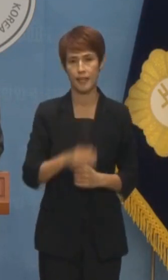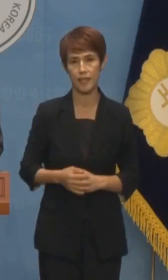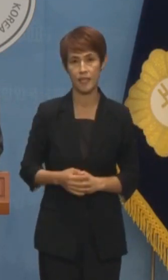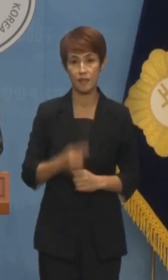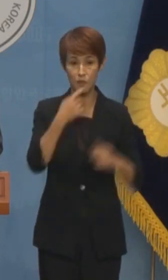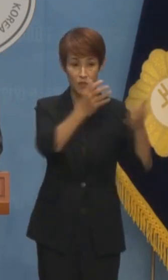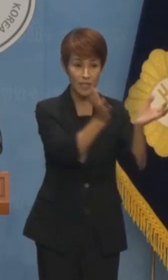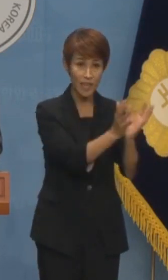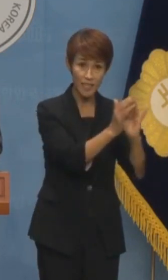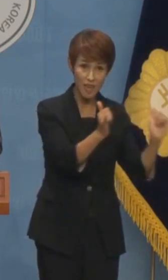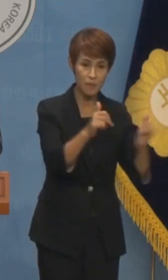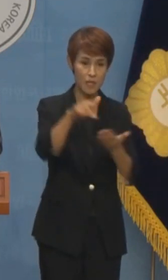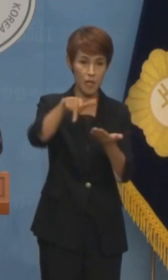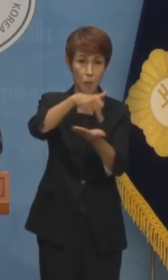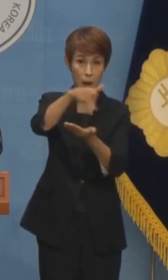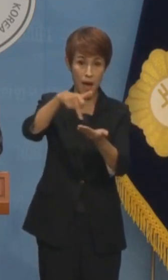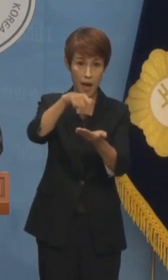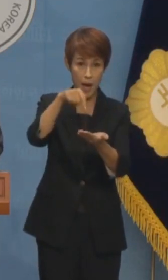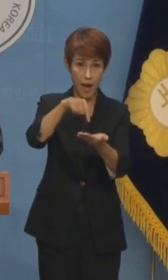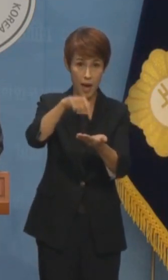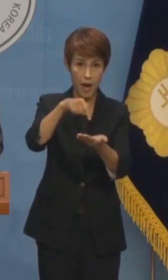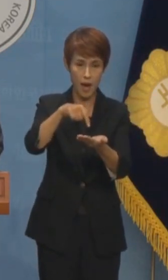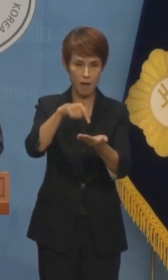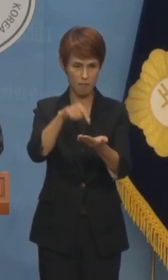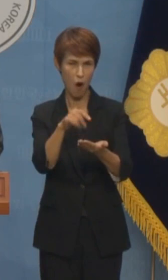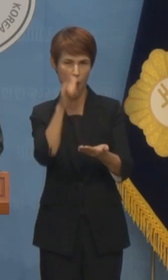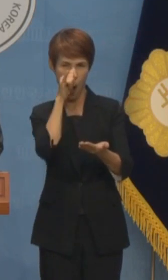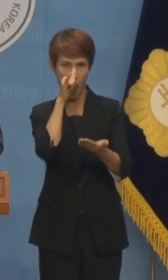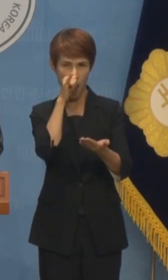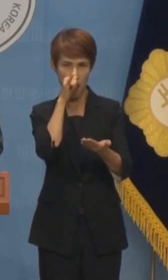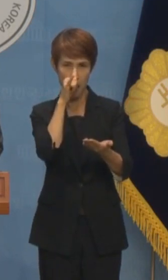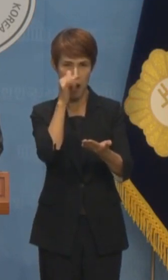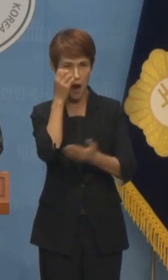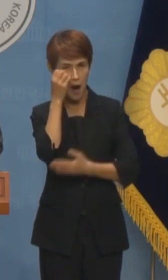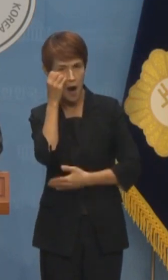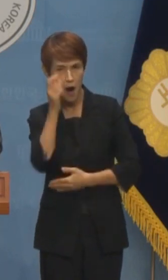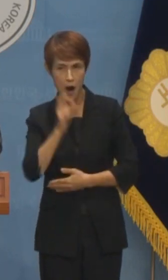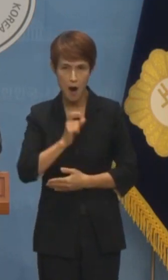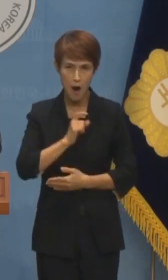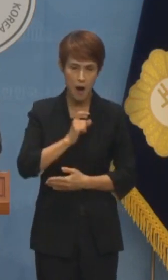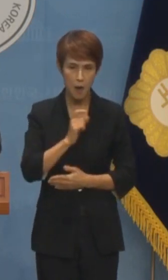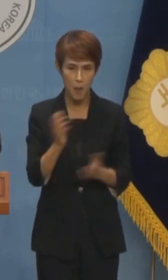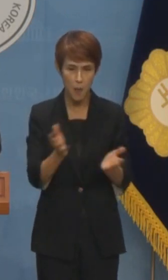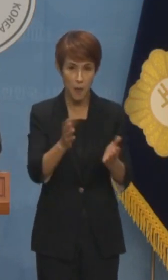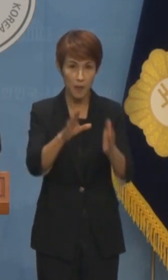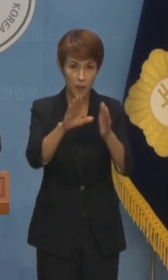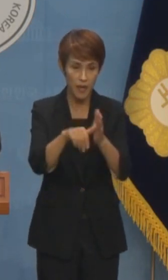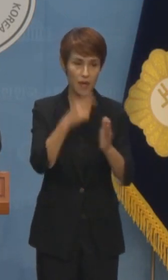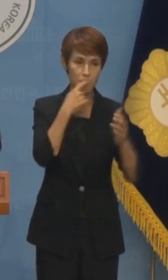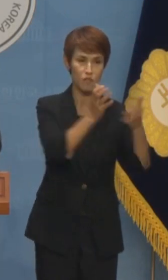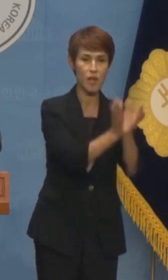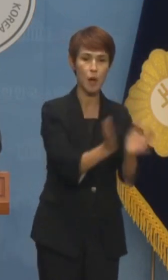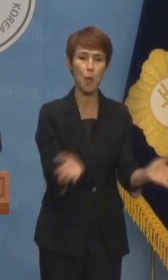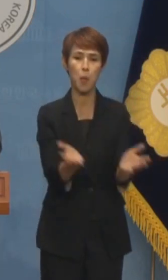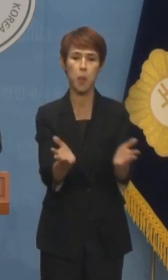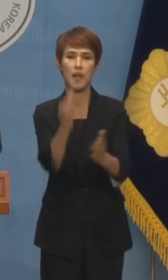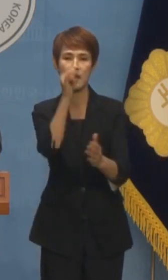인사들이 단톡방으로 의혹의 불씨를 지폈고 민주당은 이 불씨에 기름을 퍼부었습니다.